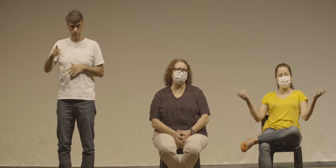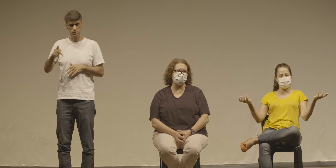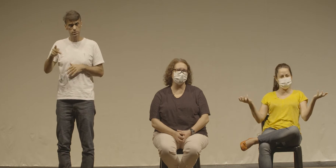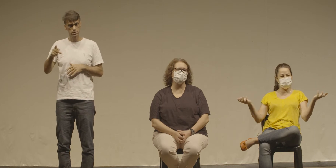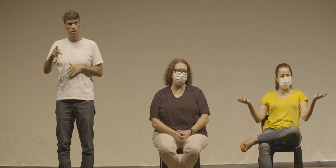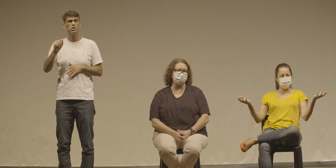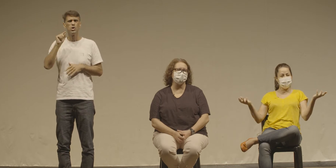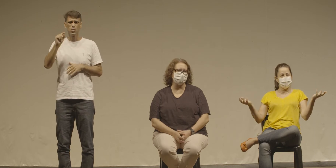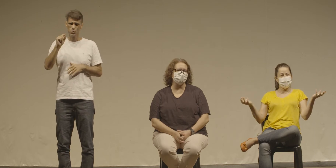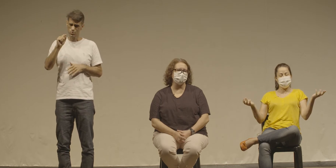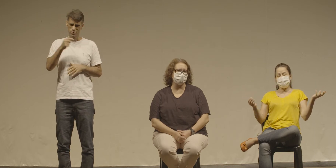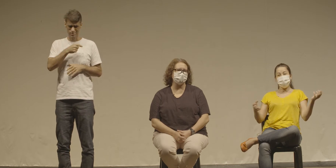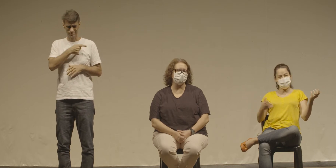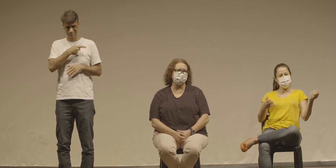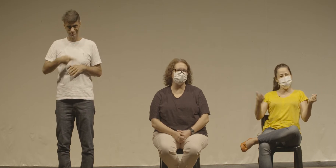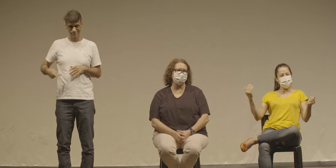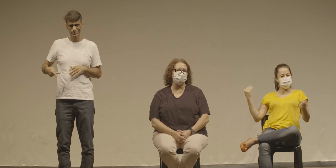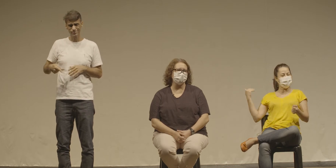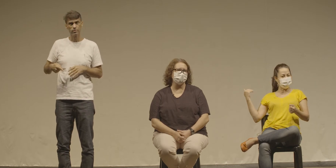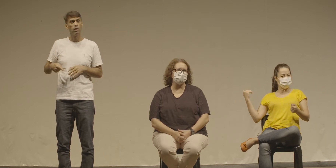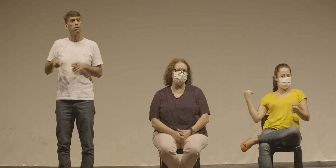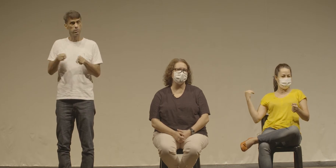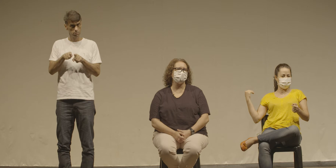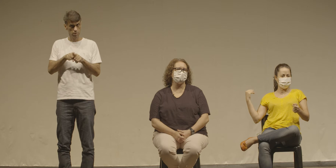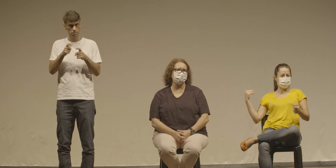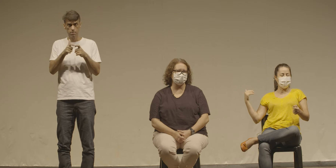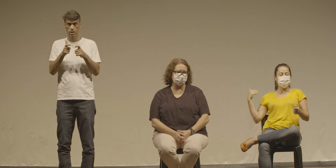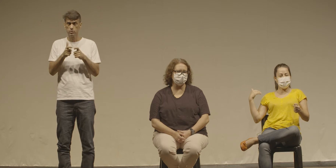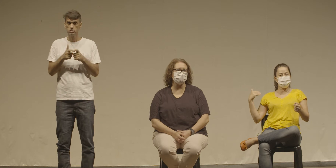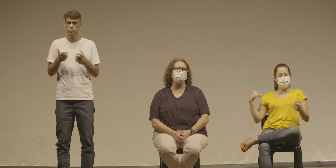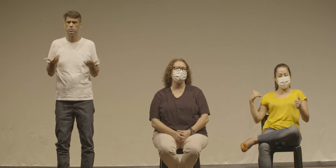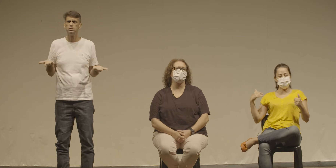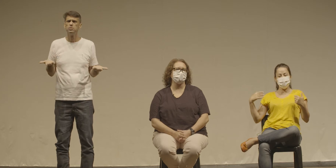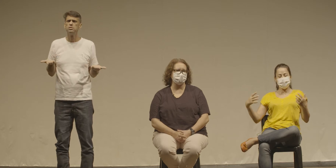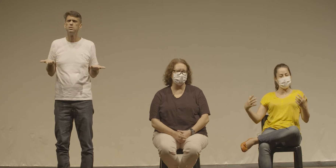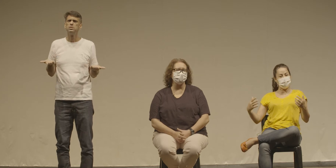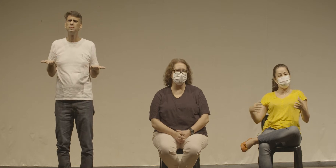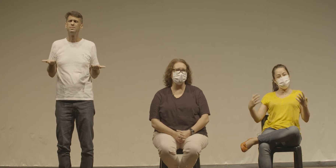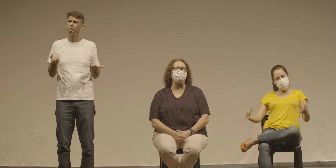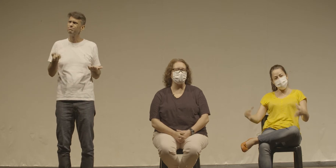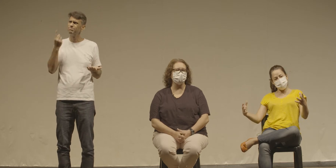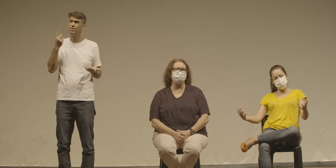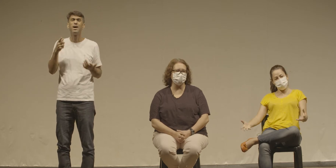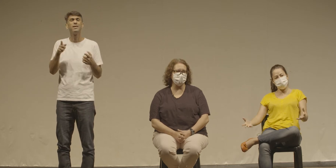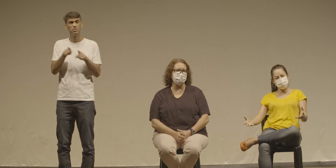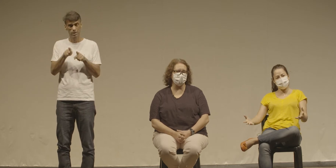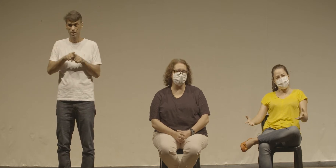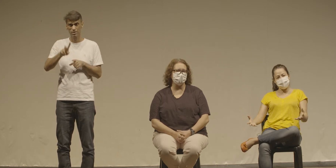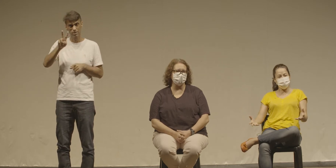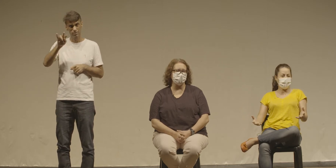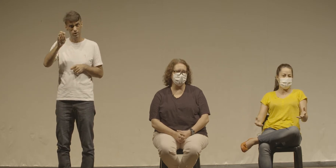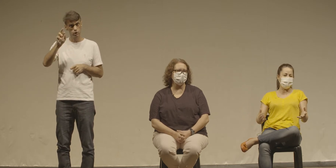por um médico, é por isso que a gente precisava tanto do Vitor, que era para ele deixar claro o quão